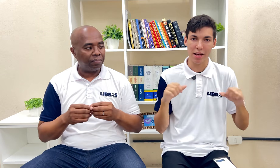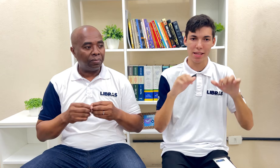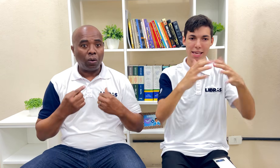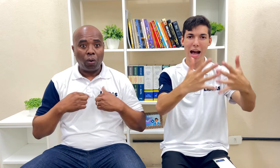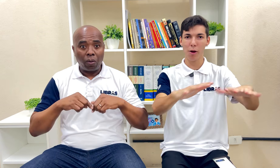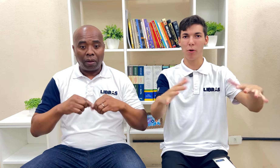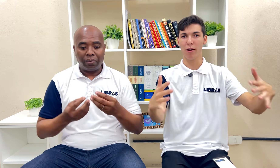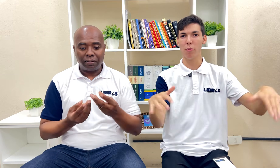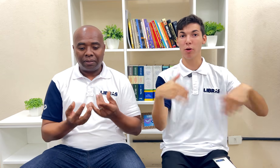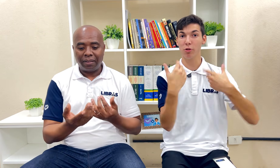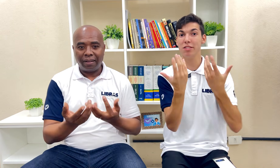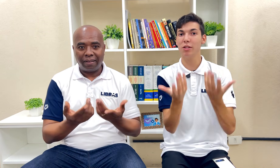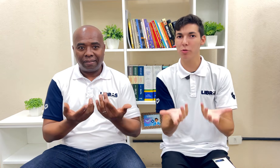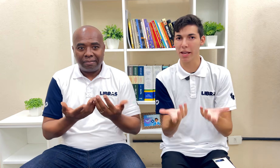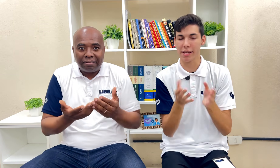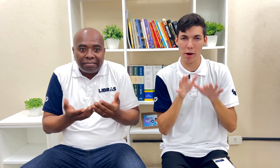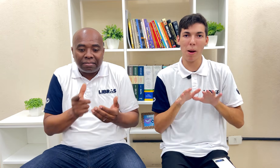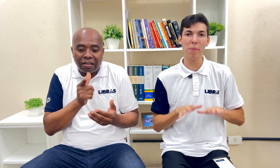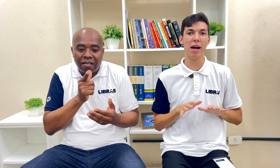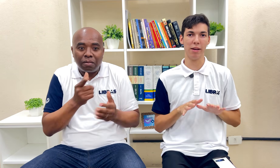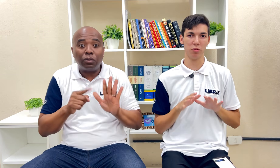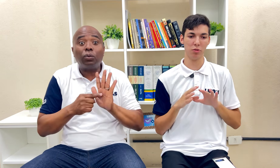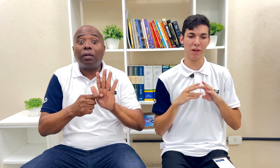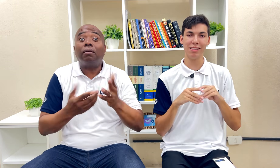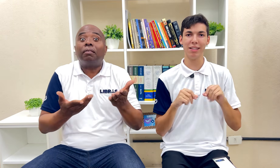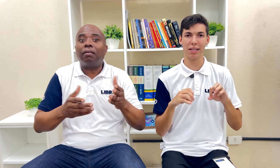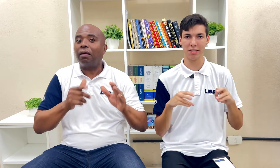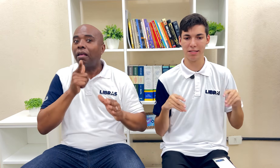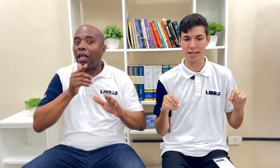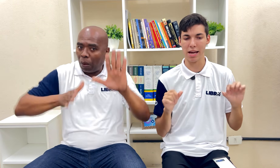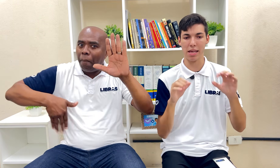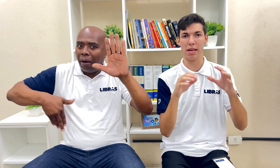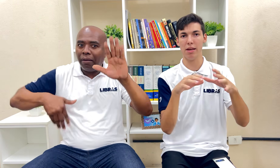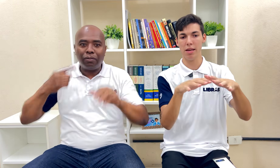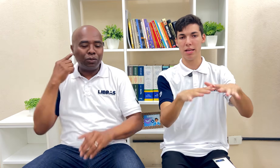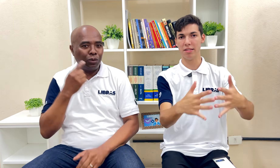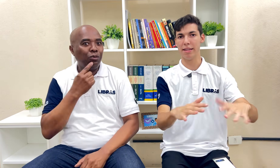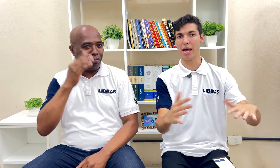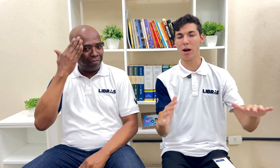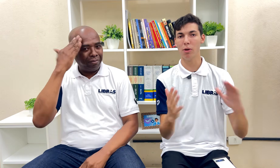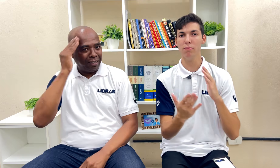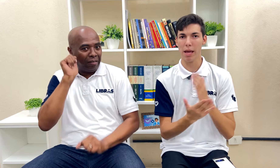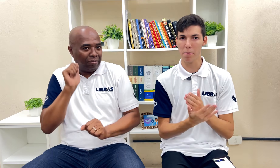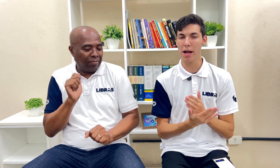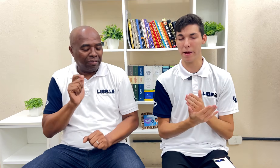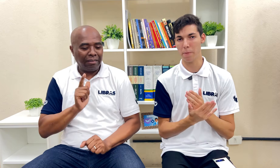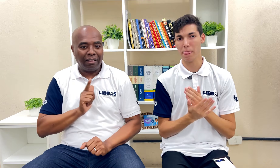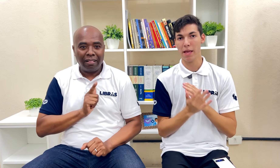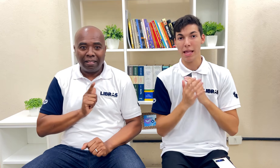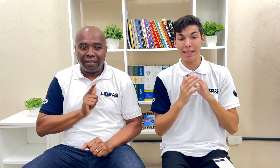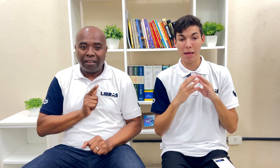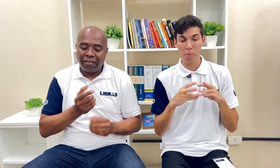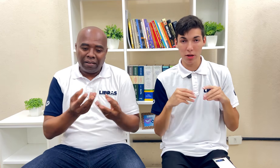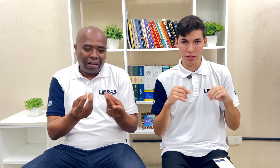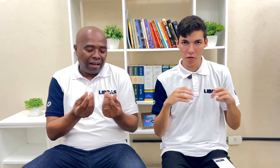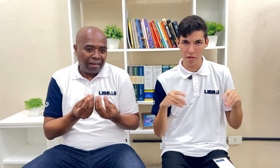e água, eu estou dizendo o quê? Que é uma praia. O surdo vai entender que se tem areia e se tem água, é praia. Depois que eu